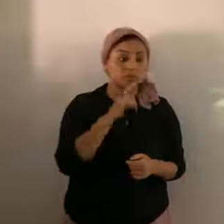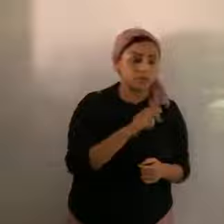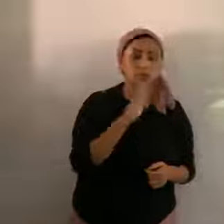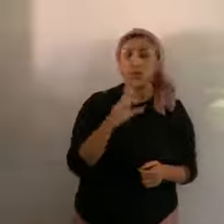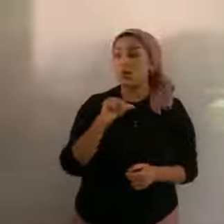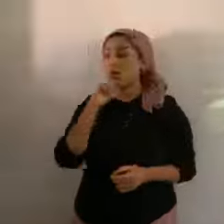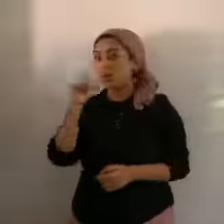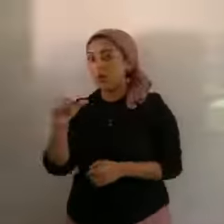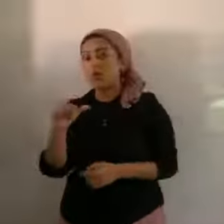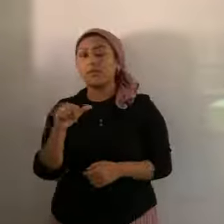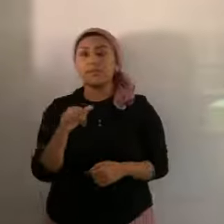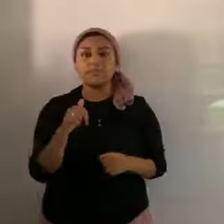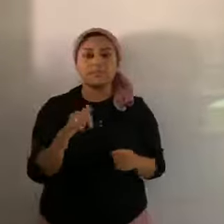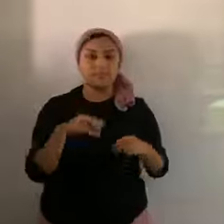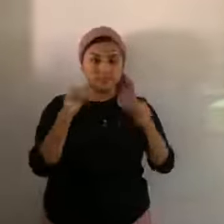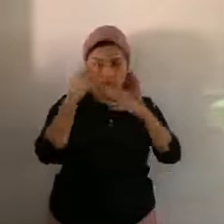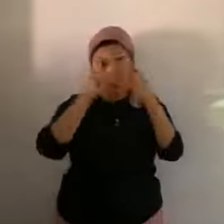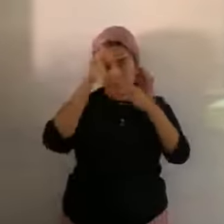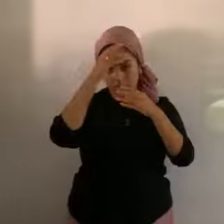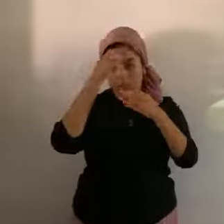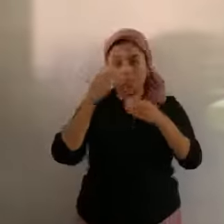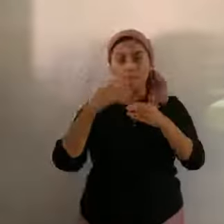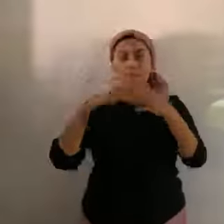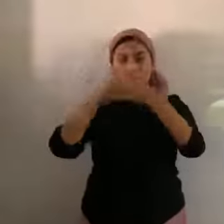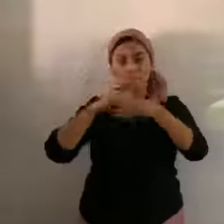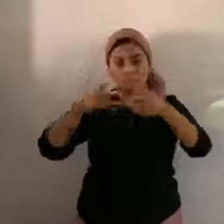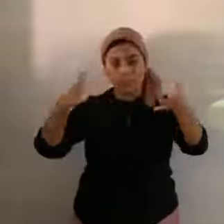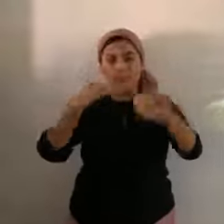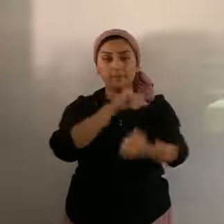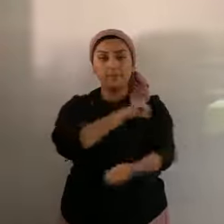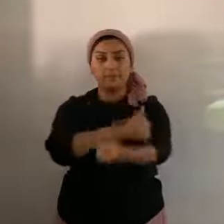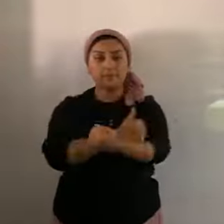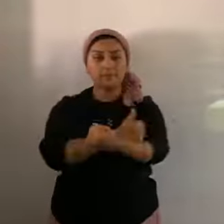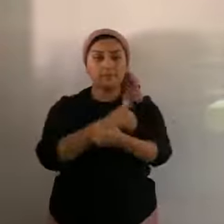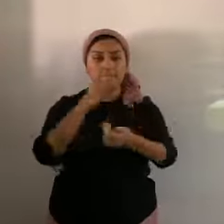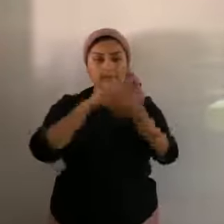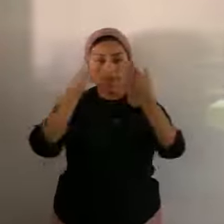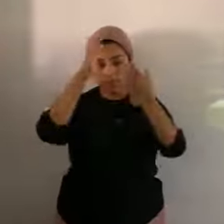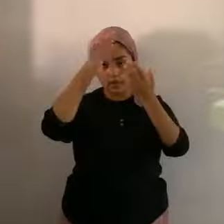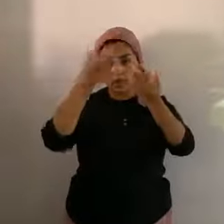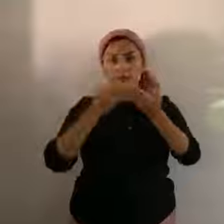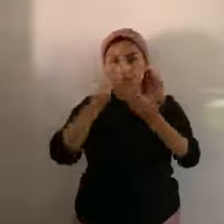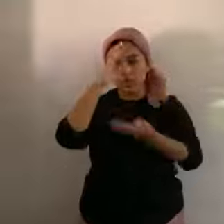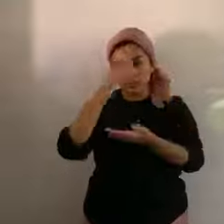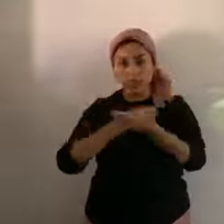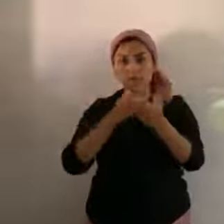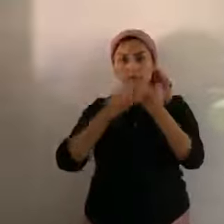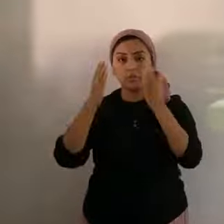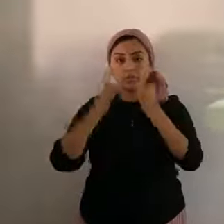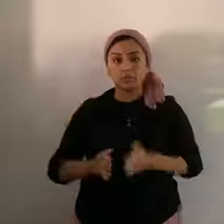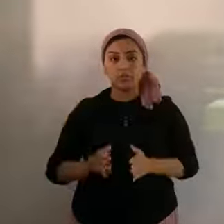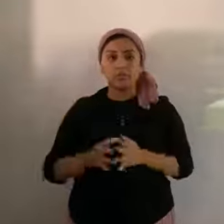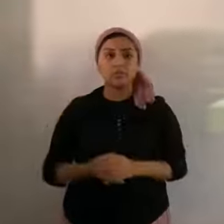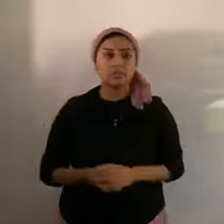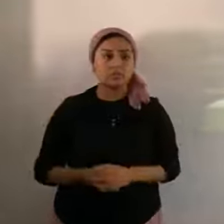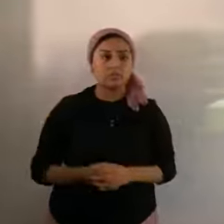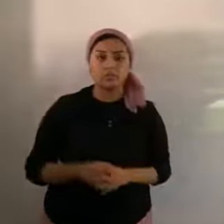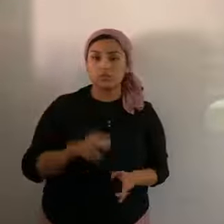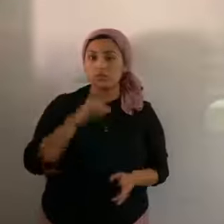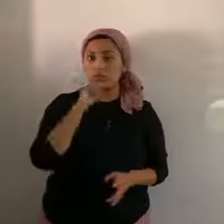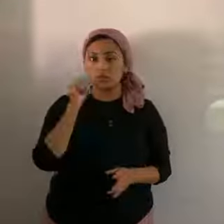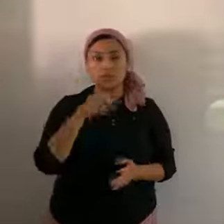somos. Bendito es el Abacados. Y hablo con la autoridad, para cabo del Eterno lo digo, que el Eterno da a sus hijos, a sus siervos. No caigas